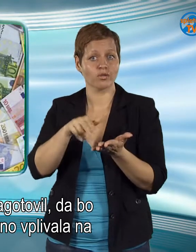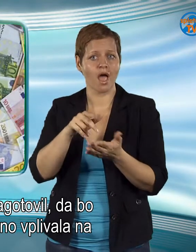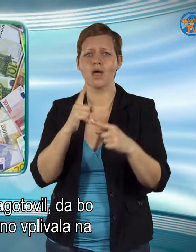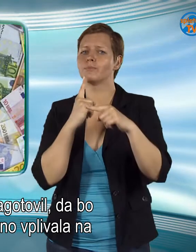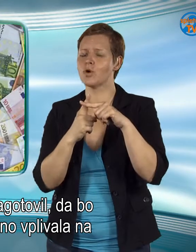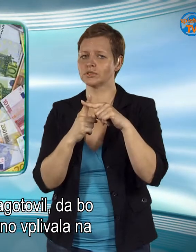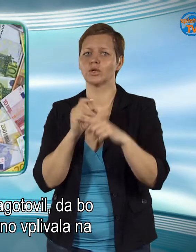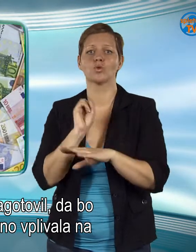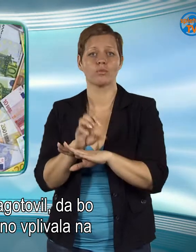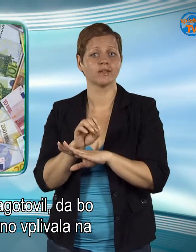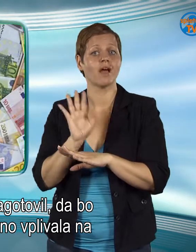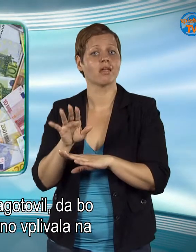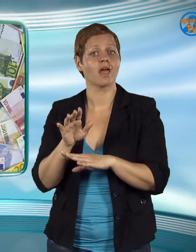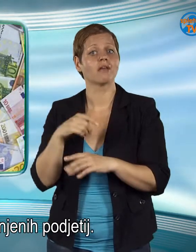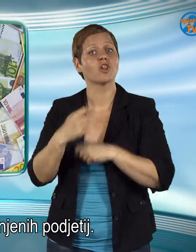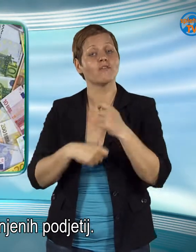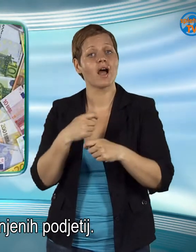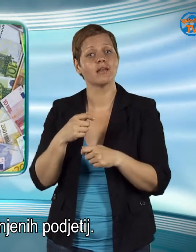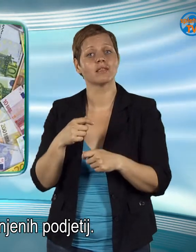vplivala na delovanje omenjenih podjetij.